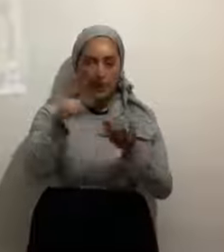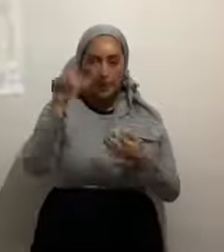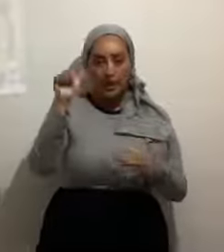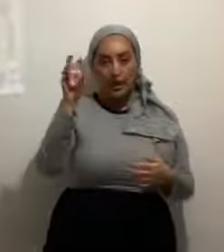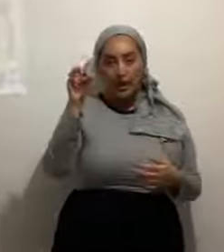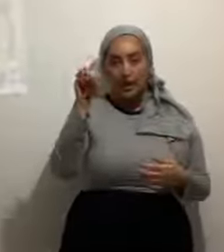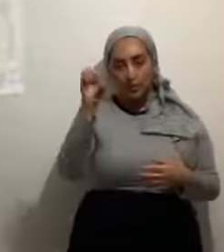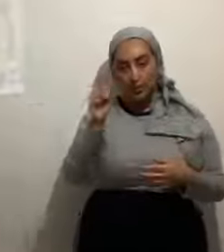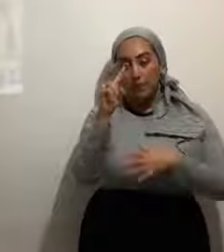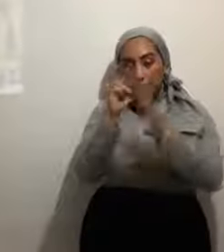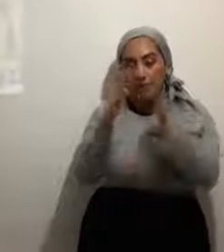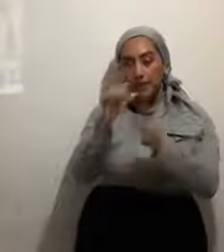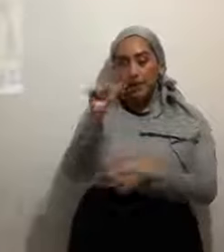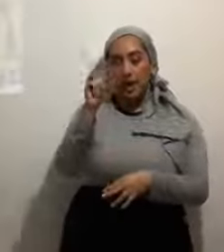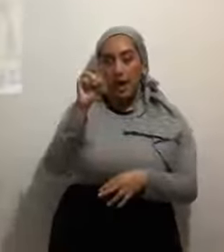profeta Amós 5, verso